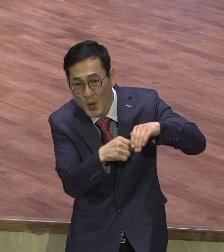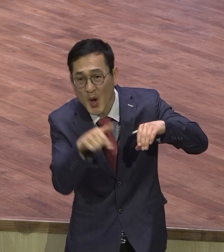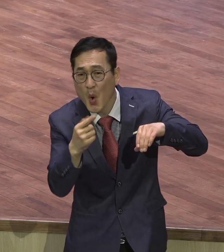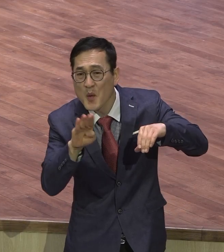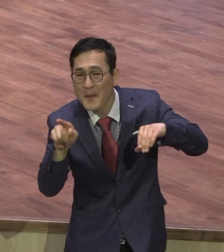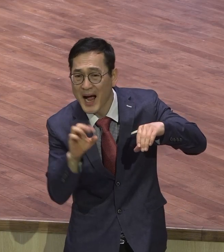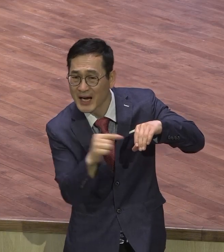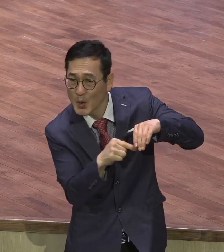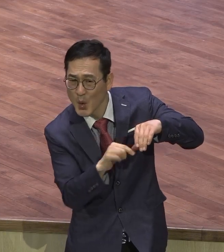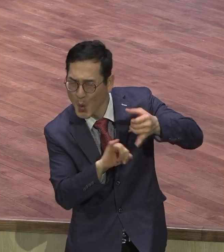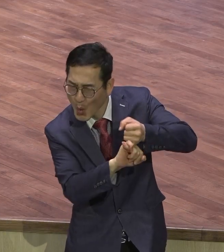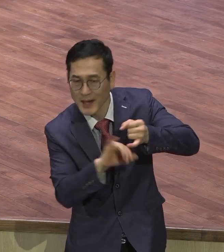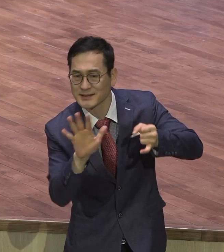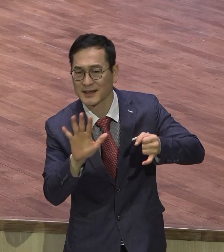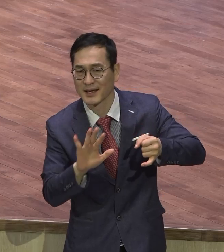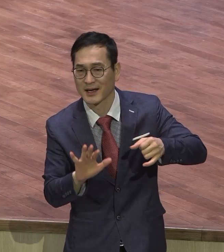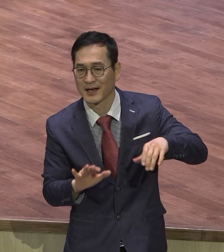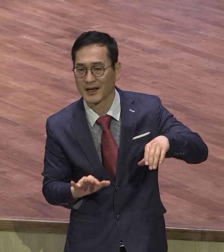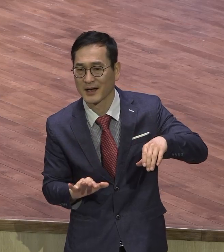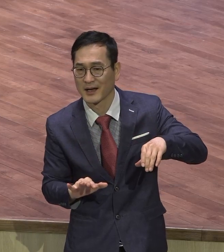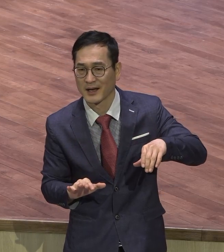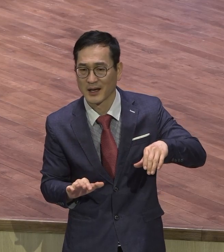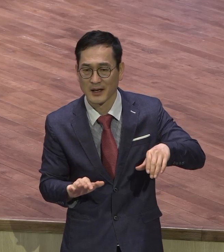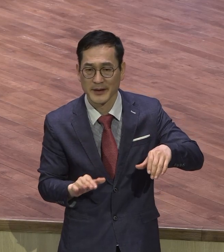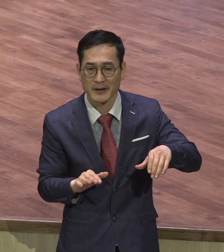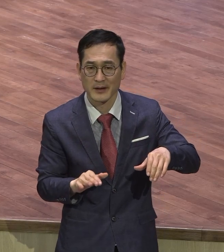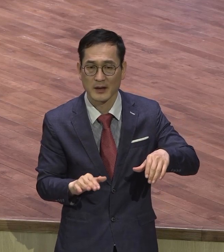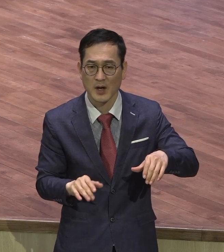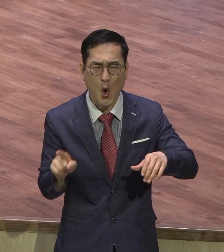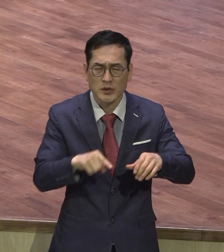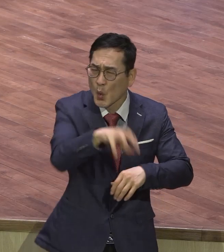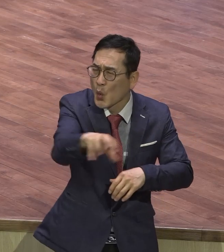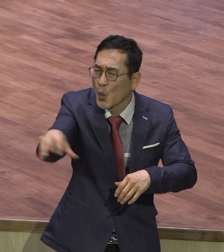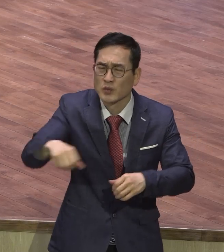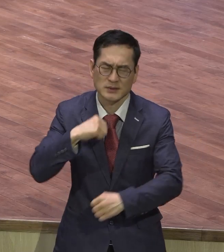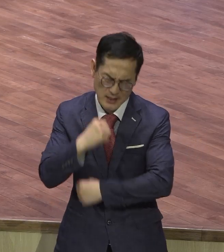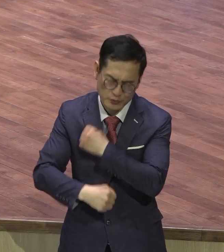게 막 잠깐 밀실만에 들어가 있으라 그 말이 아니에요.